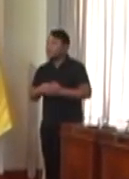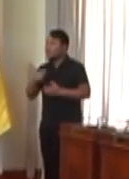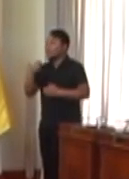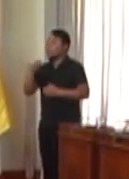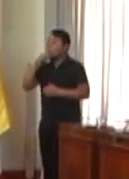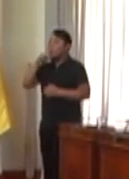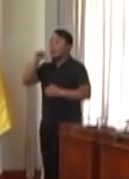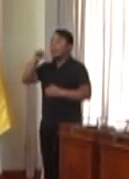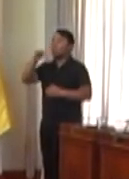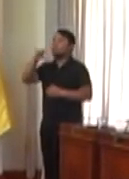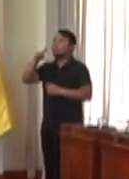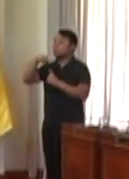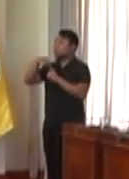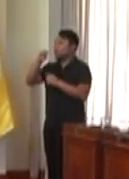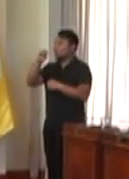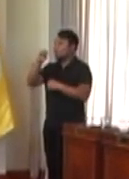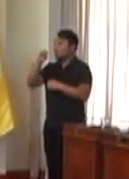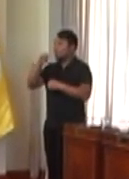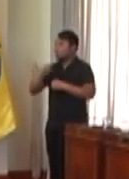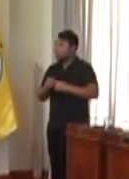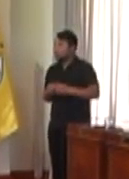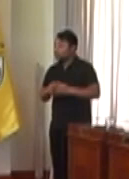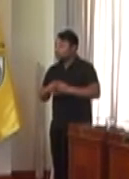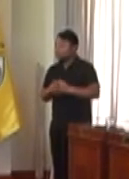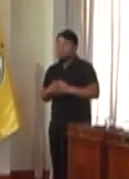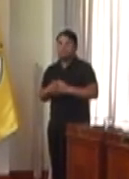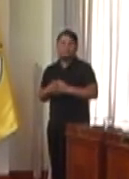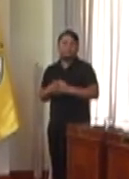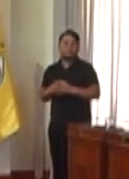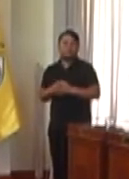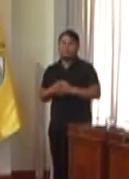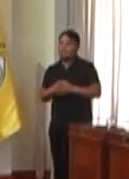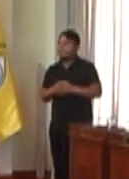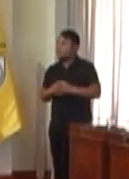Señor Augusto, Jorge Augusto de Albertis González del Riego.